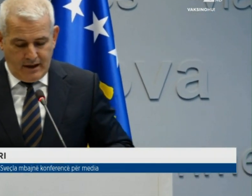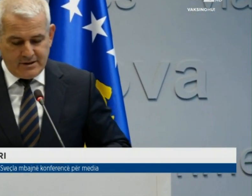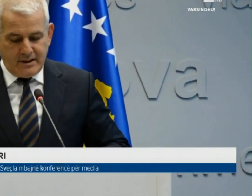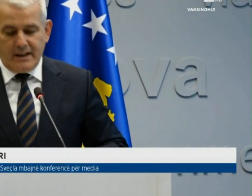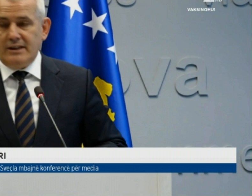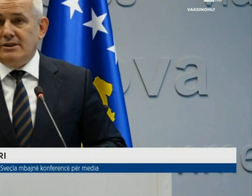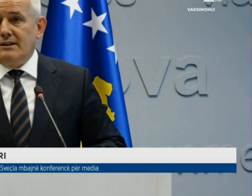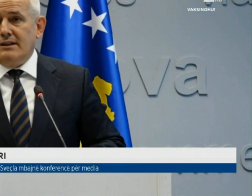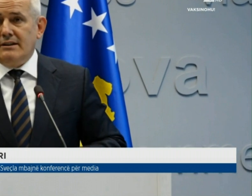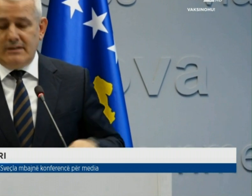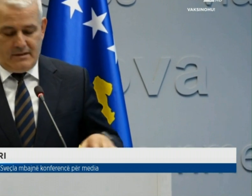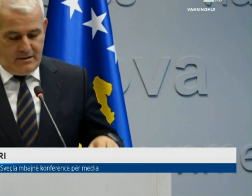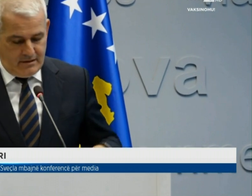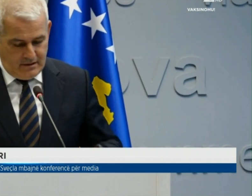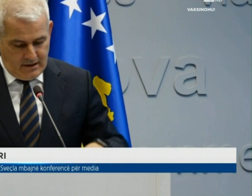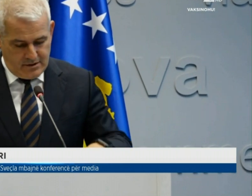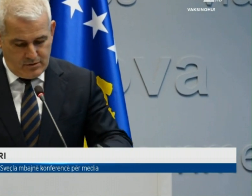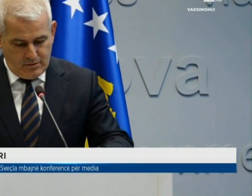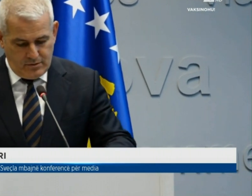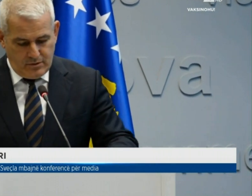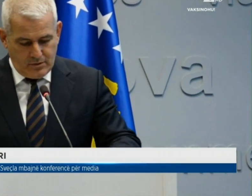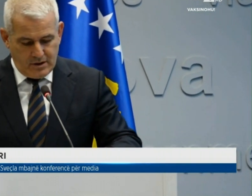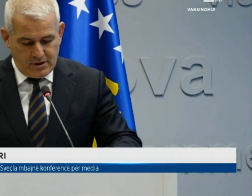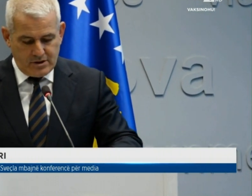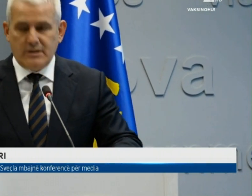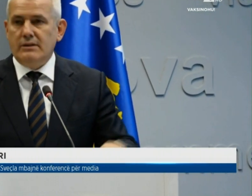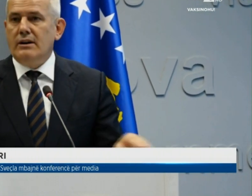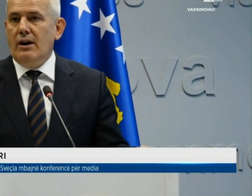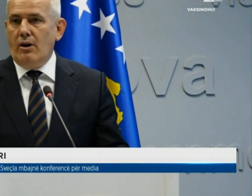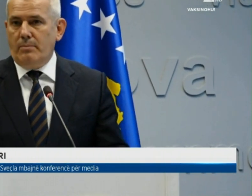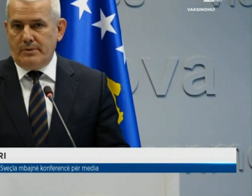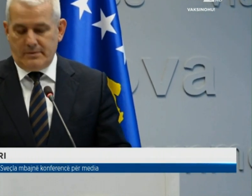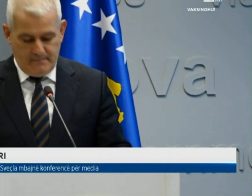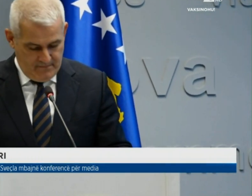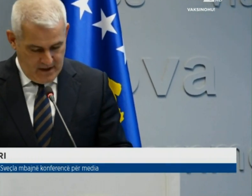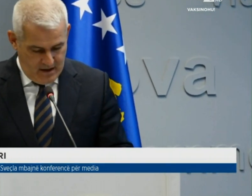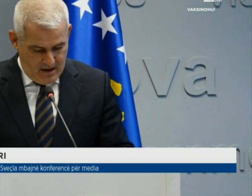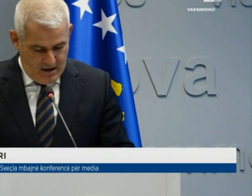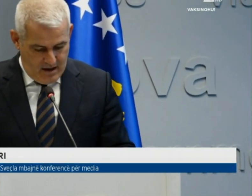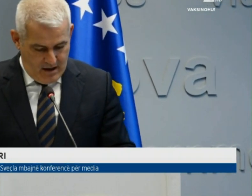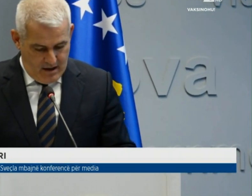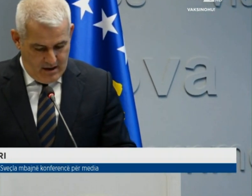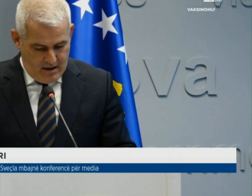përgjatë vikendeve, asë njëra nga qendrat, asë kun nuk është e hapur.